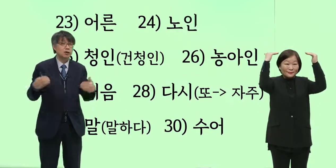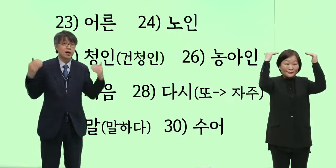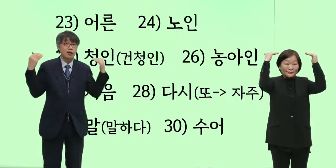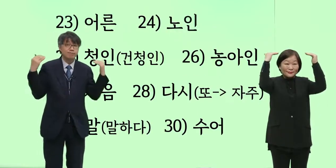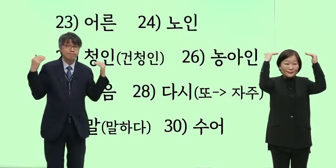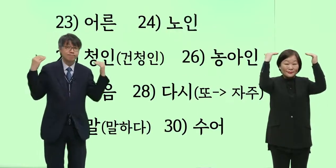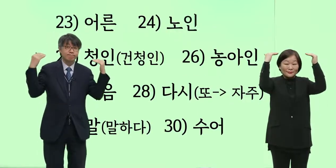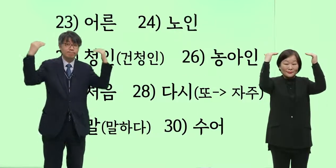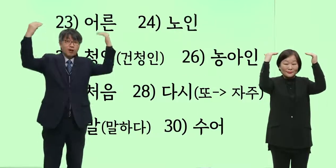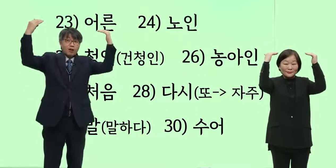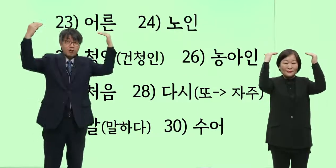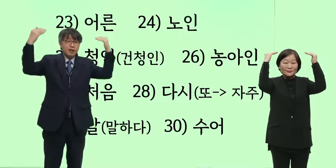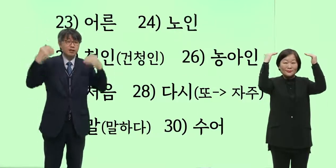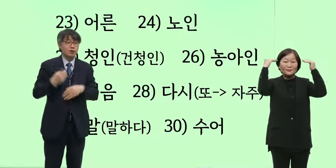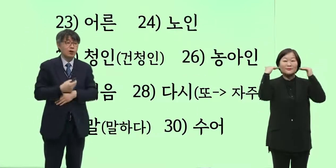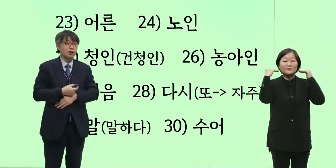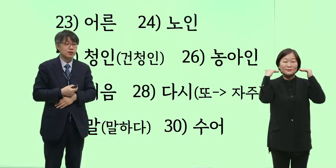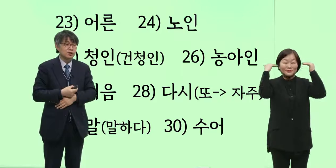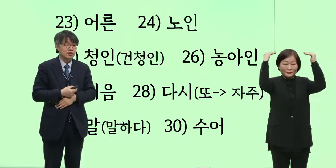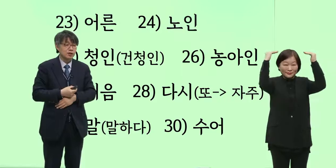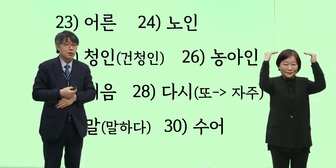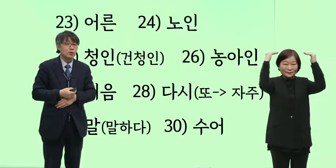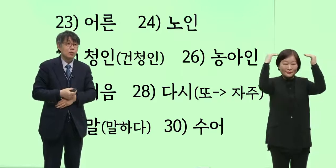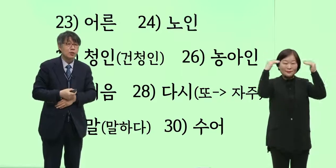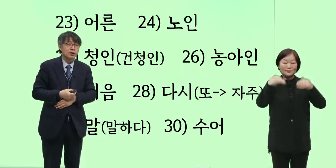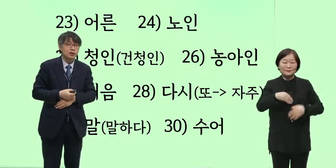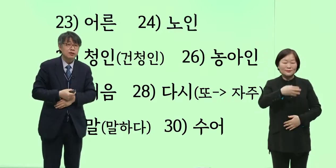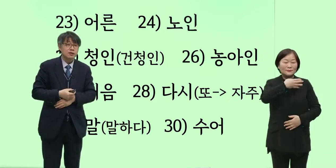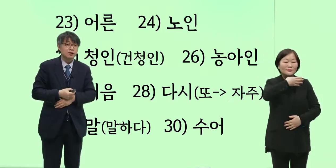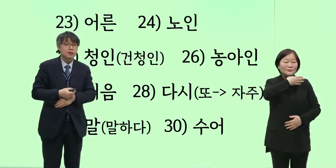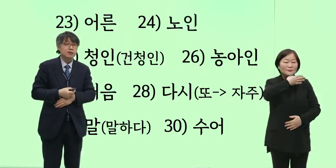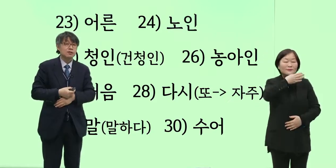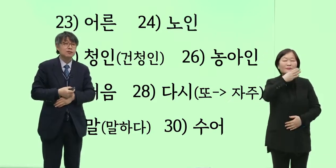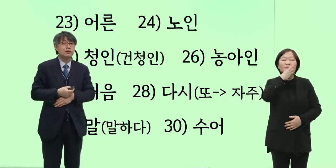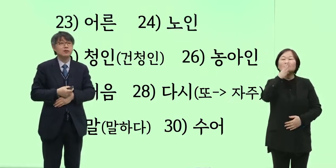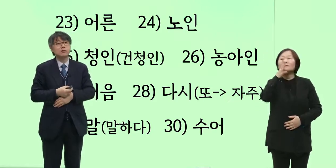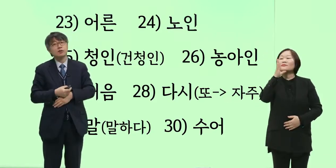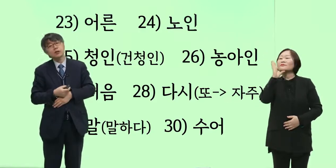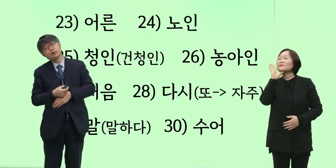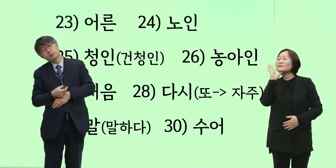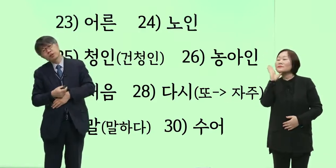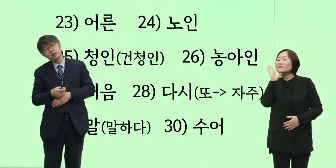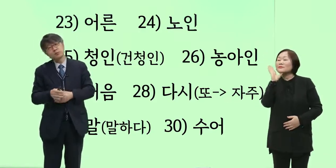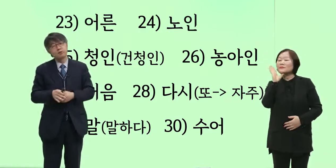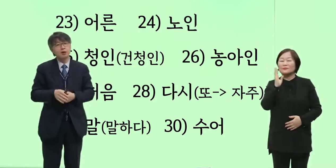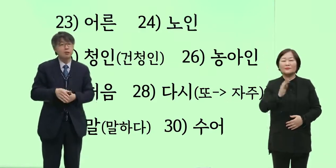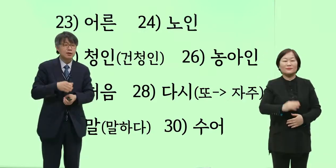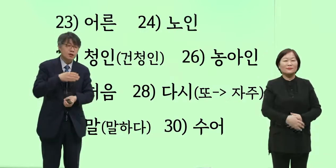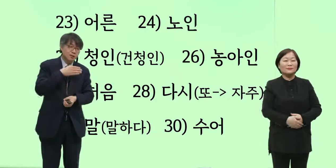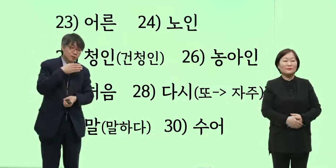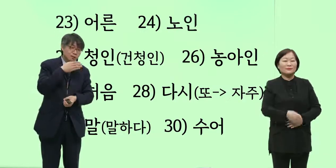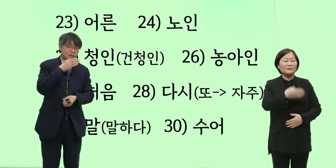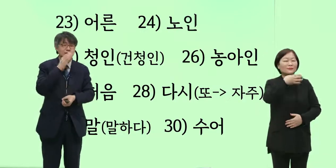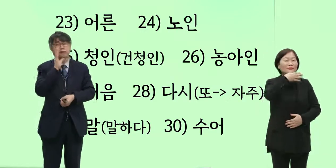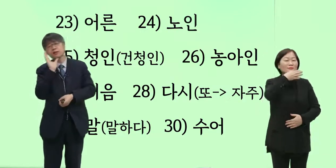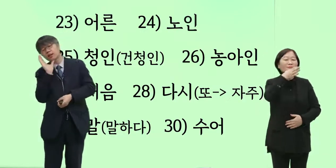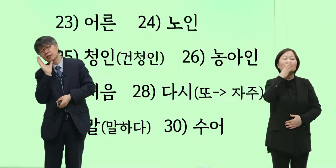키가 자란 거죠. 어른. 노인은 늙으신 거죠. 이렇게 수명이 점점 하면서 이렇게 늙어가는